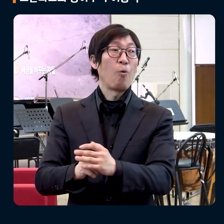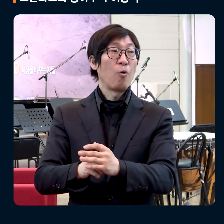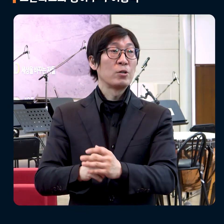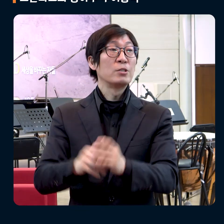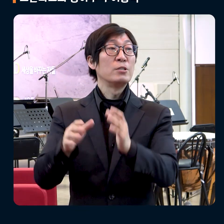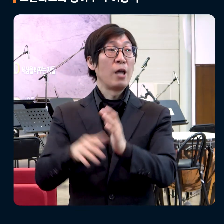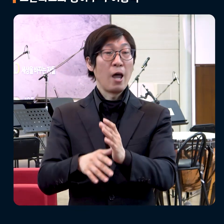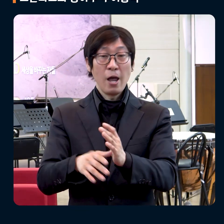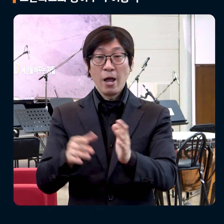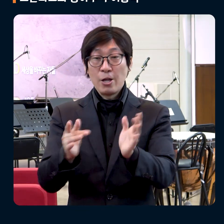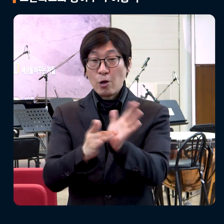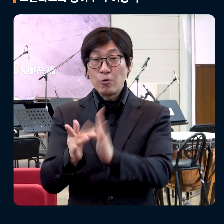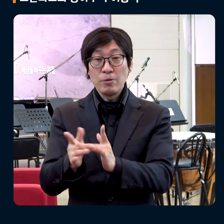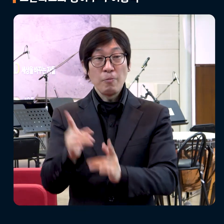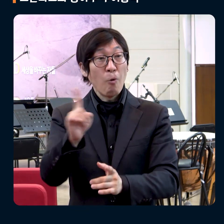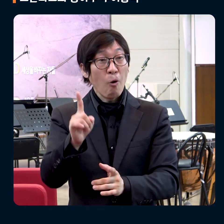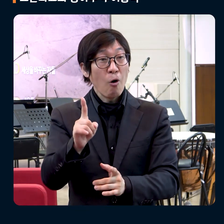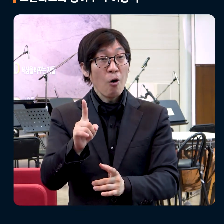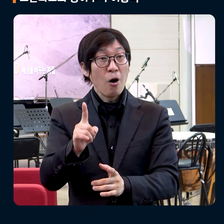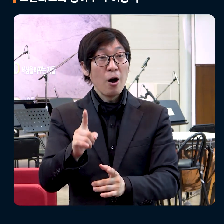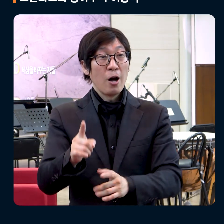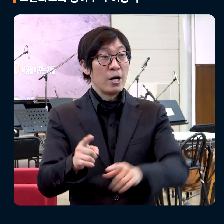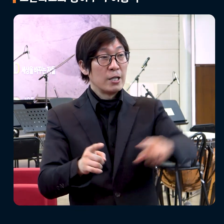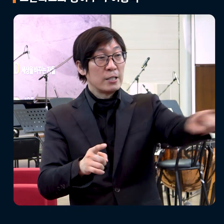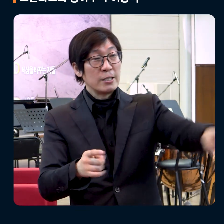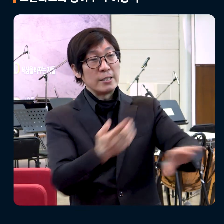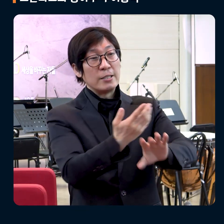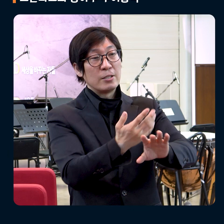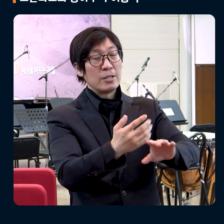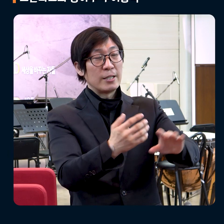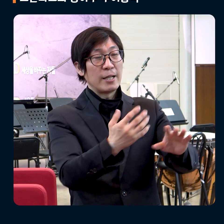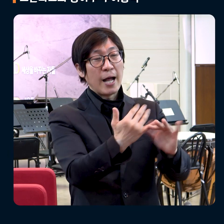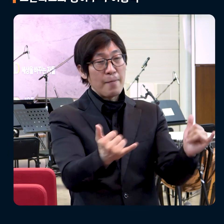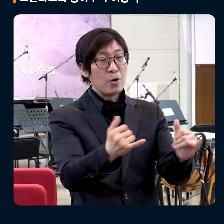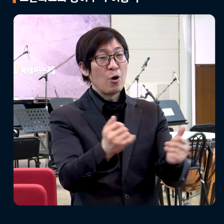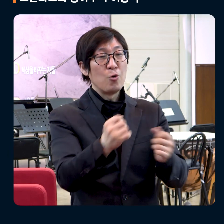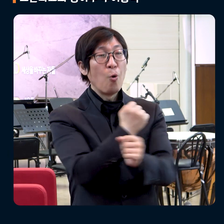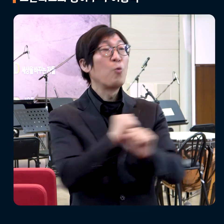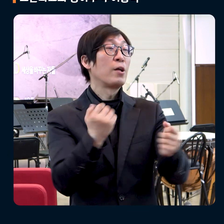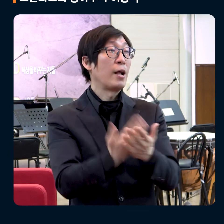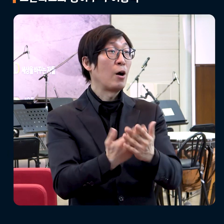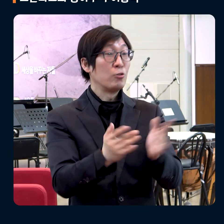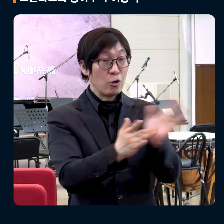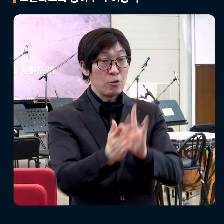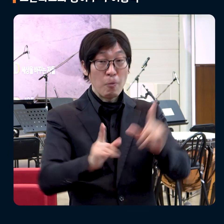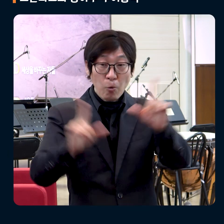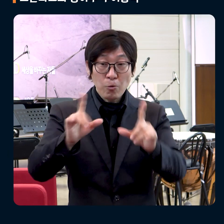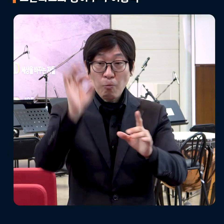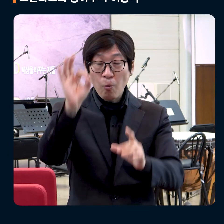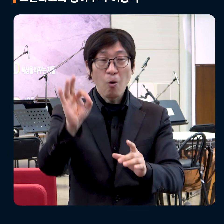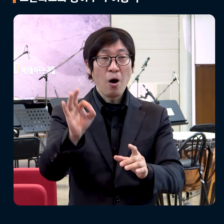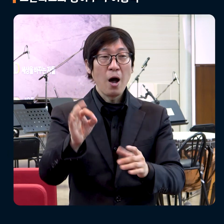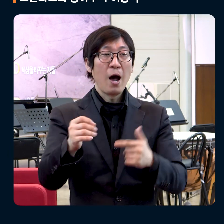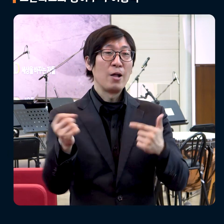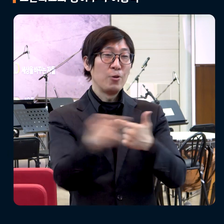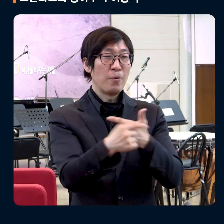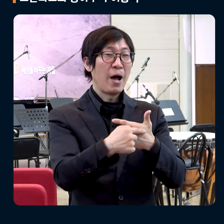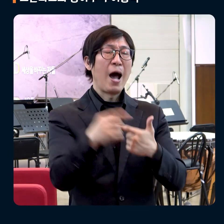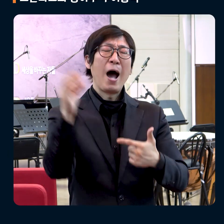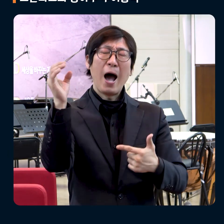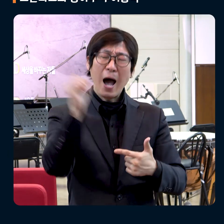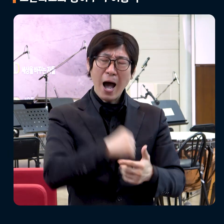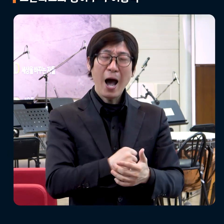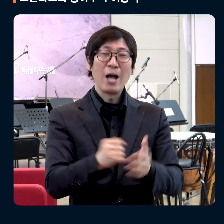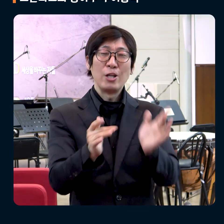주십시오 하면서 눈물을 흘리면서 기도하시더라는 거예요. 니고데모가 그것을 봤습니다. 그때 내적